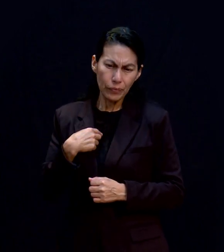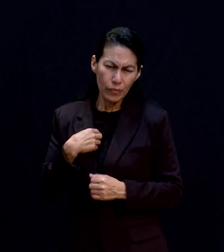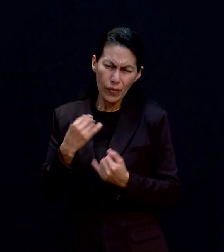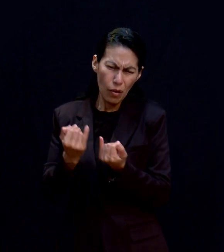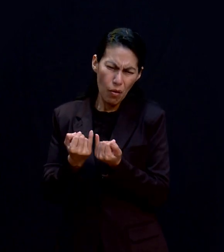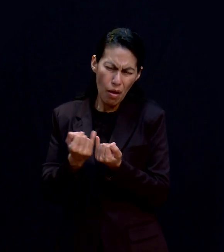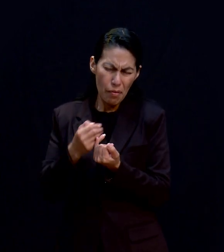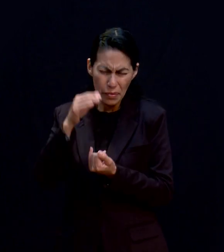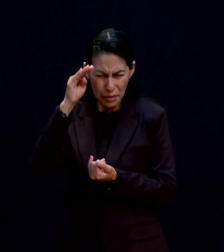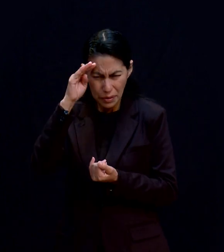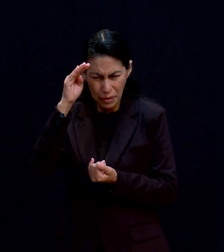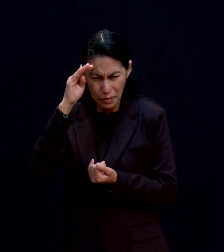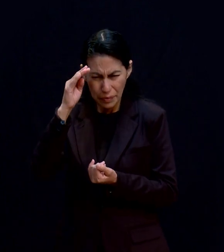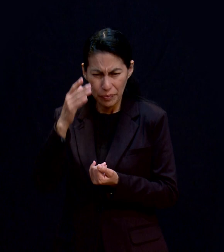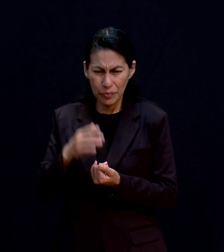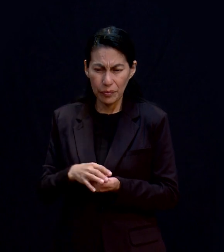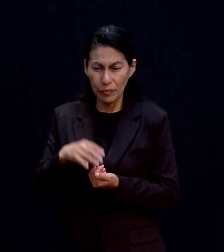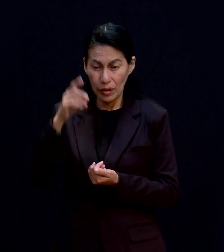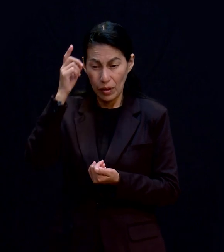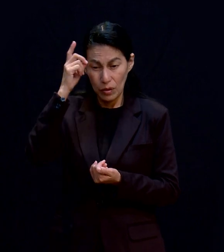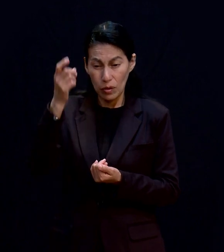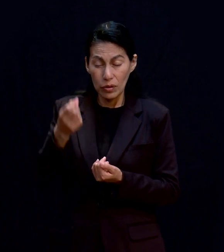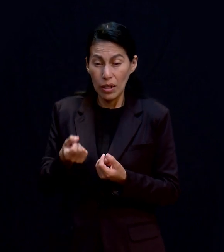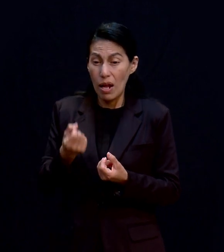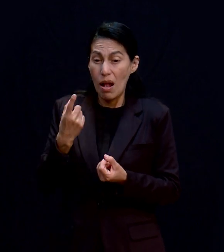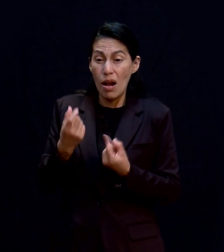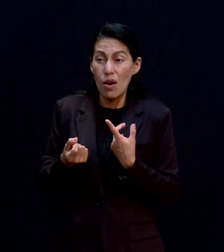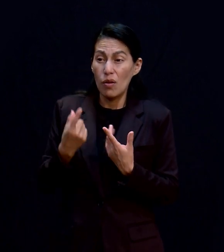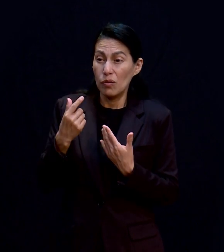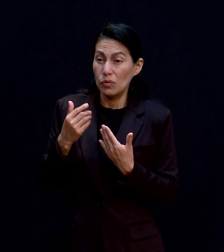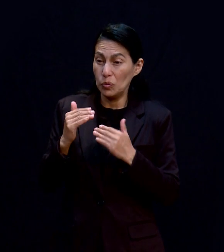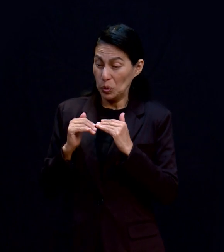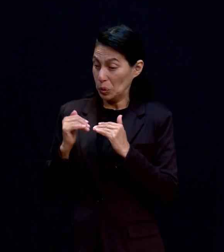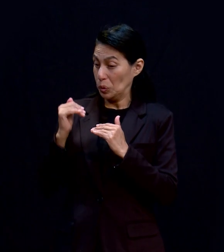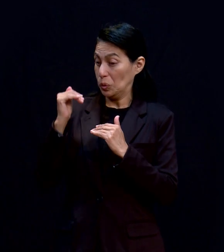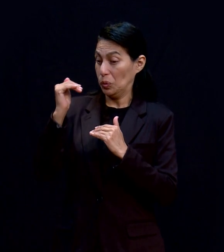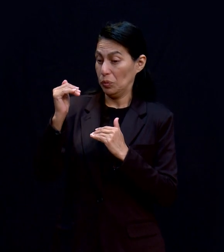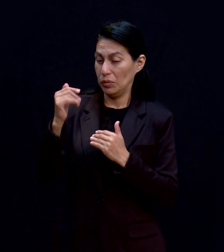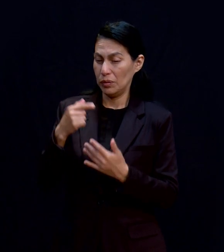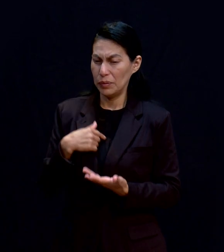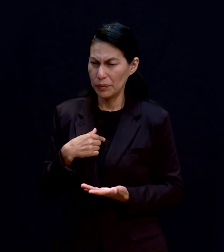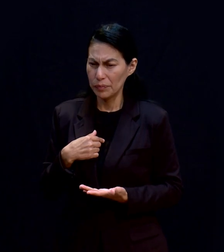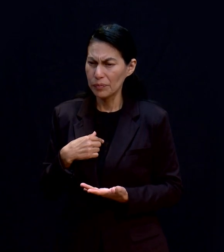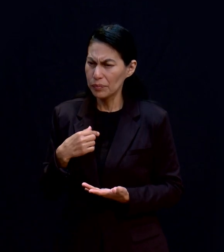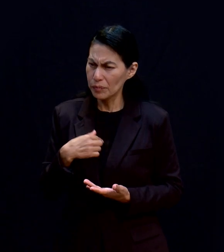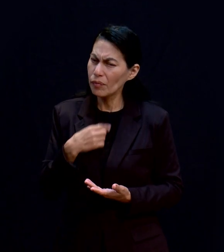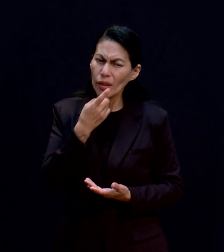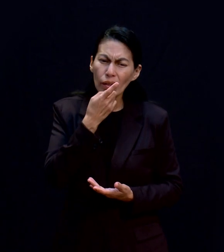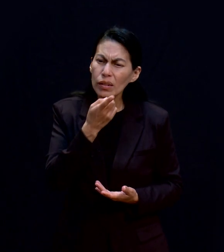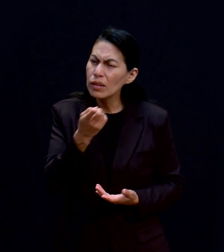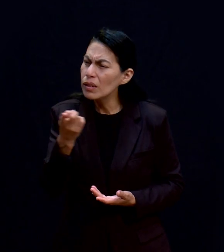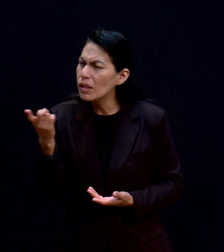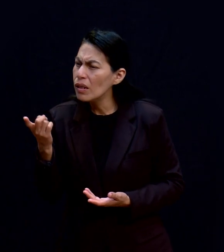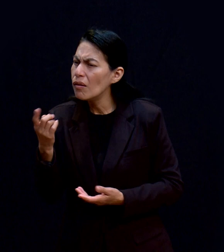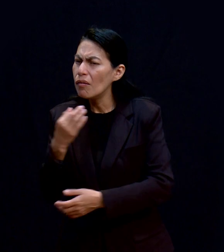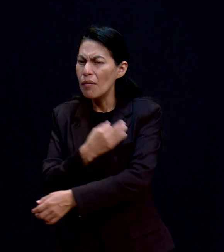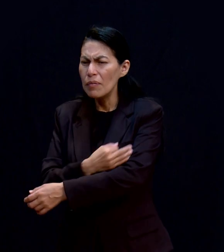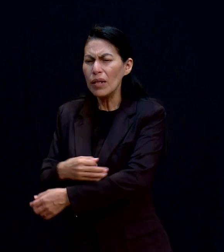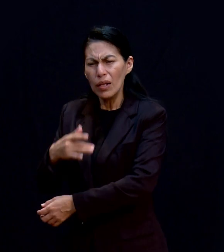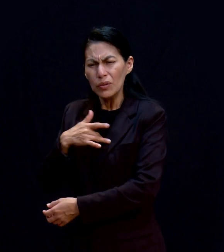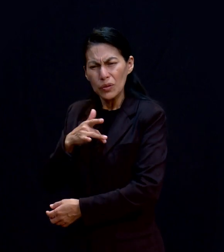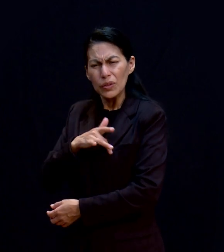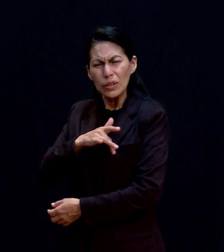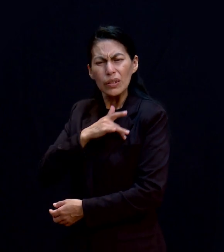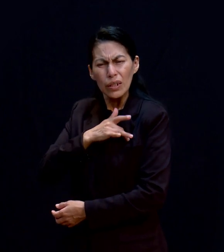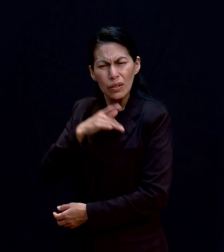este pensamiento de que siempre dios tenía algo grande para mí y yo le decía a mi familia pues que dios tiene algo